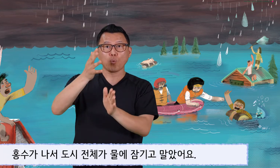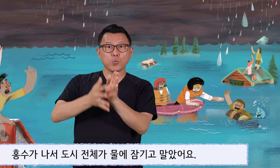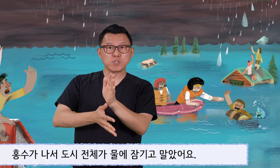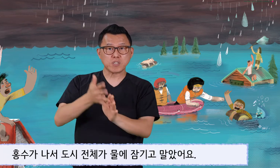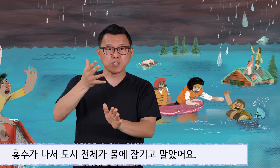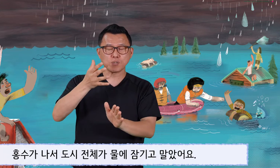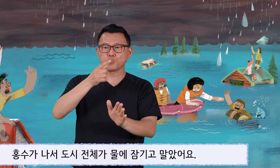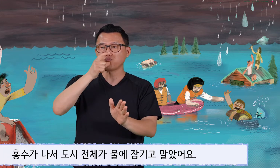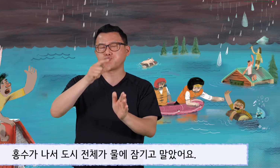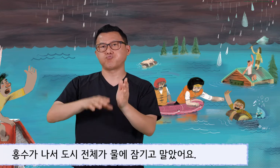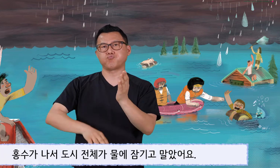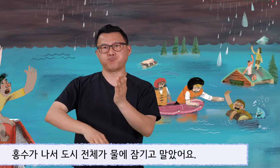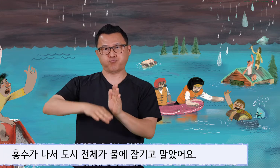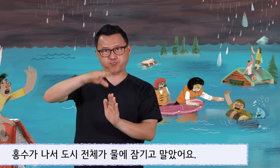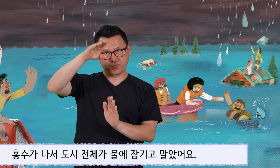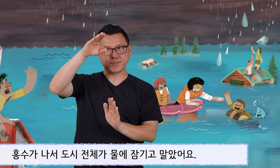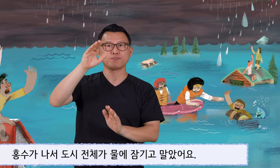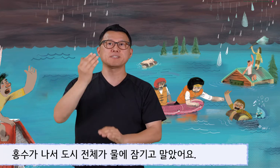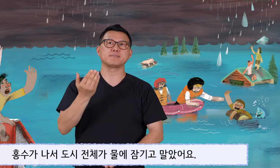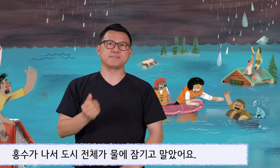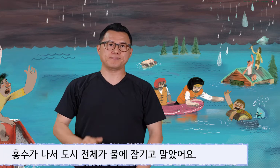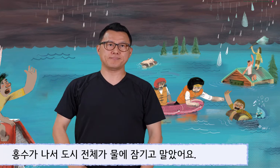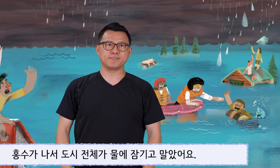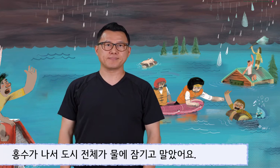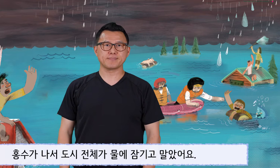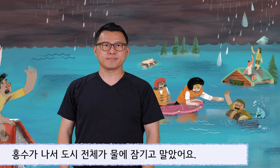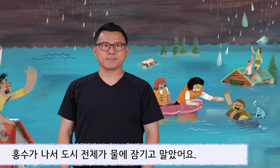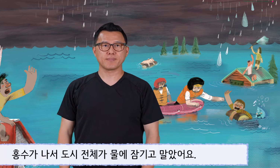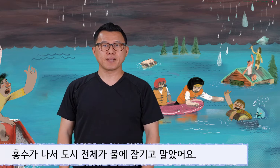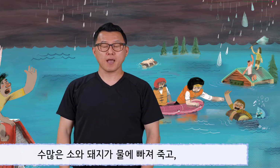도시 전체가 물에 잠기고 말았어요.